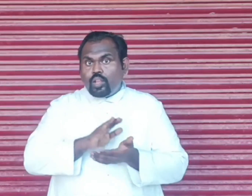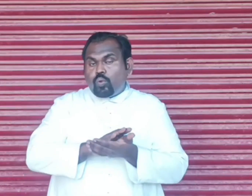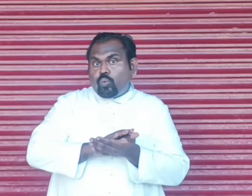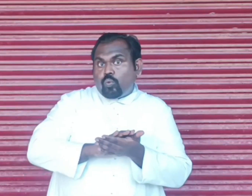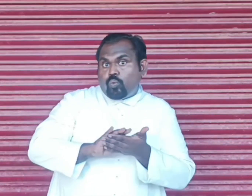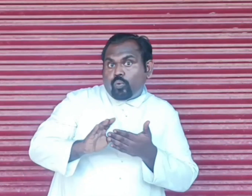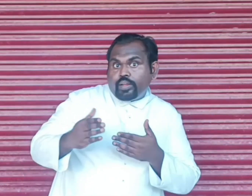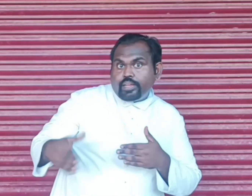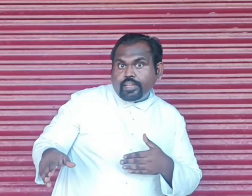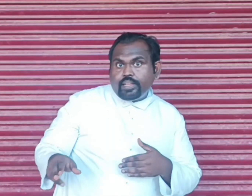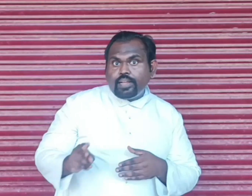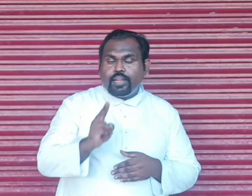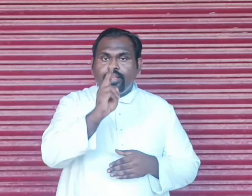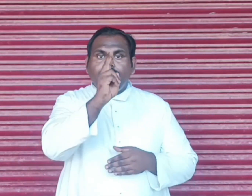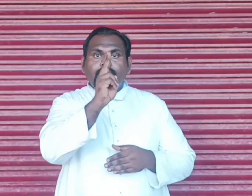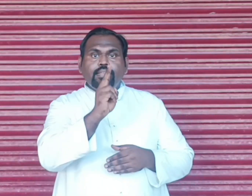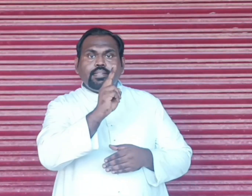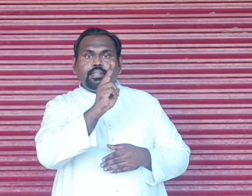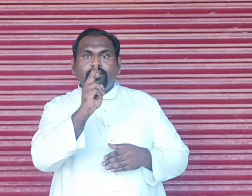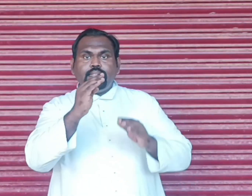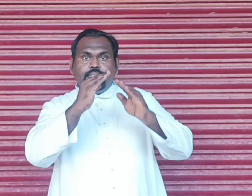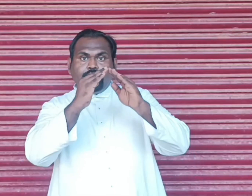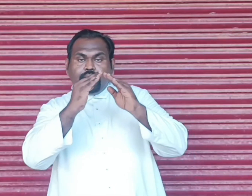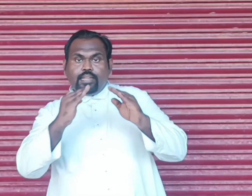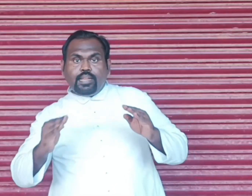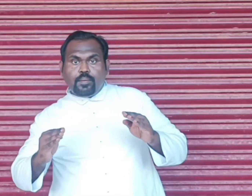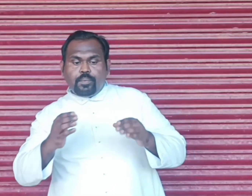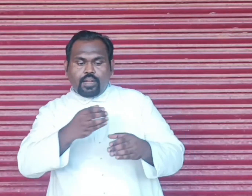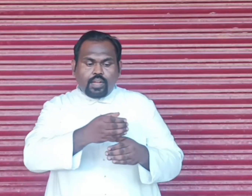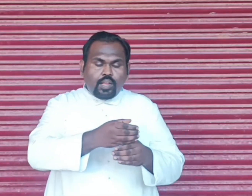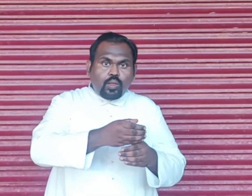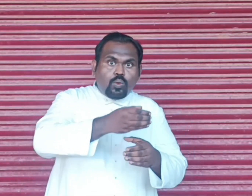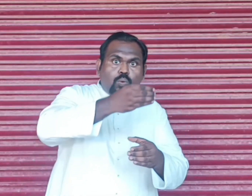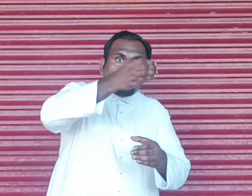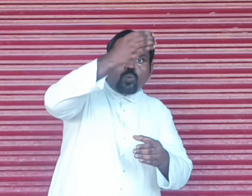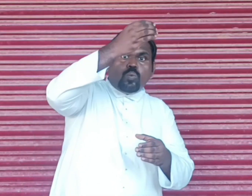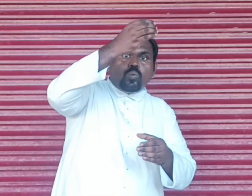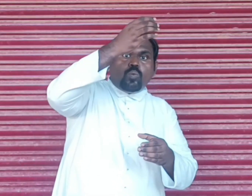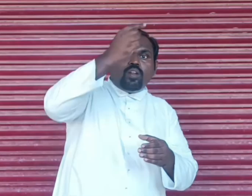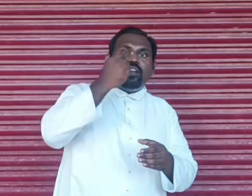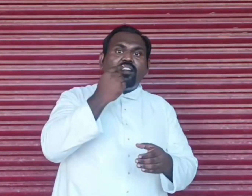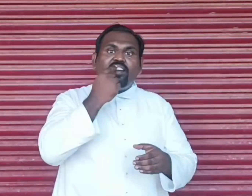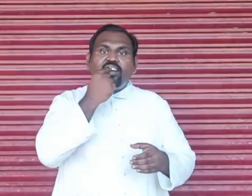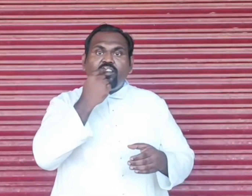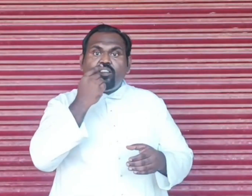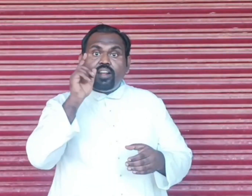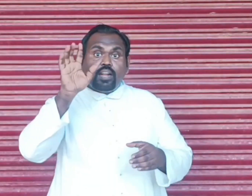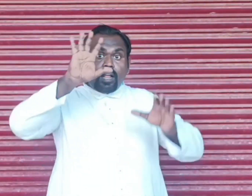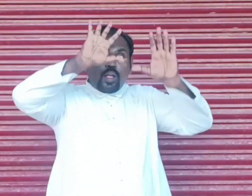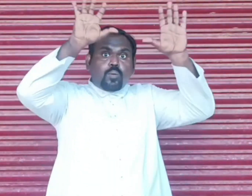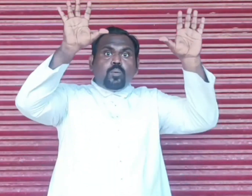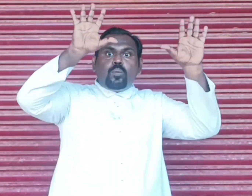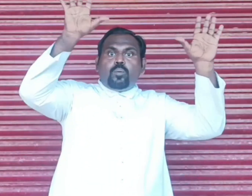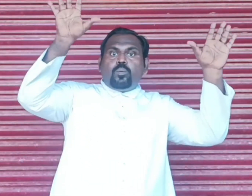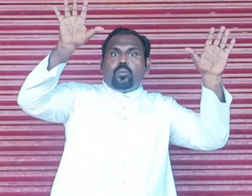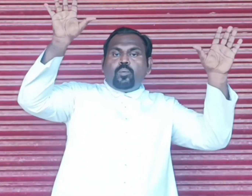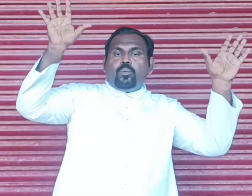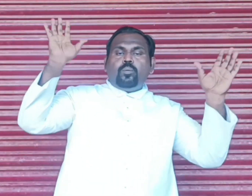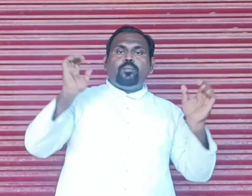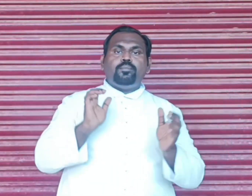പാപ്പയെ തിരഞ്ഞെടുത്തു കഴിഞ്ഞാൽ സിസ്റ്റൈൻ ചാപ്പലിൻ്റെ പുകക്കുഴലിലൂടെ വെളുത്ത പുക